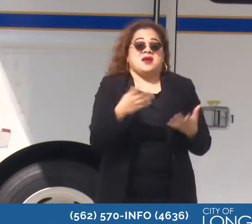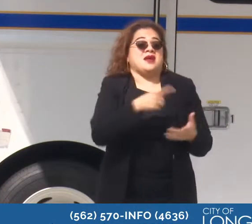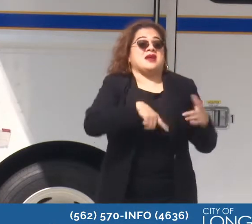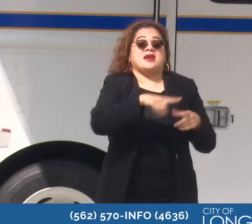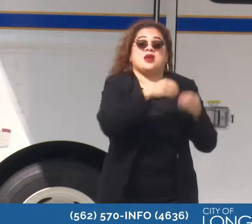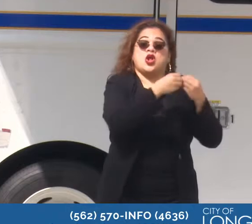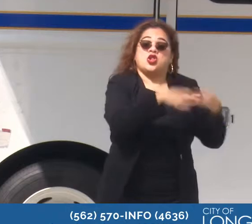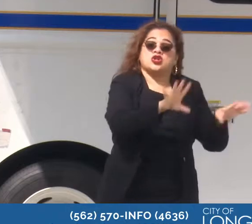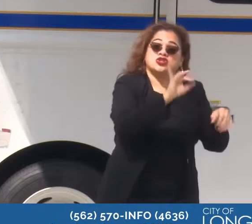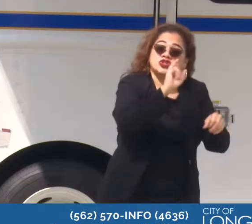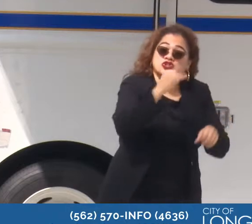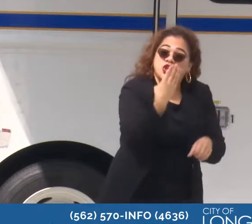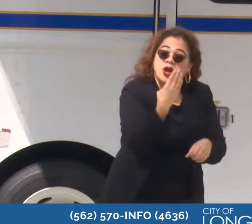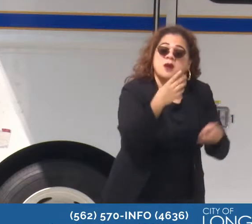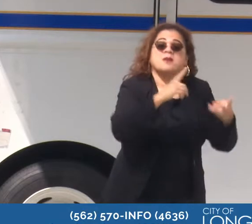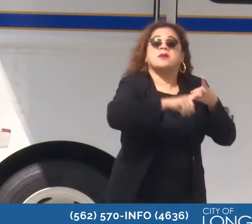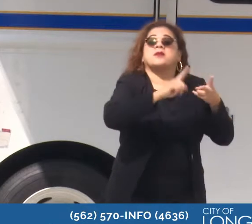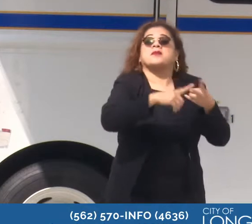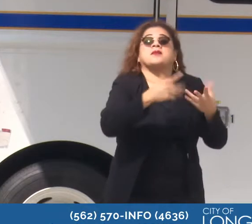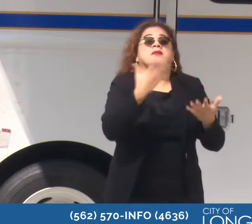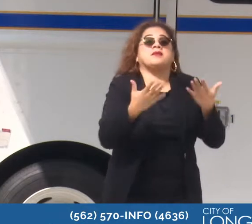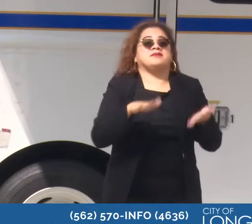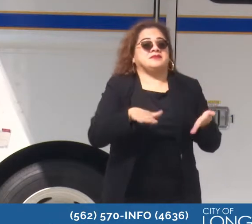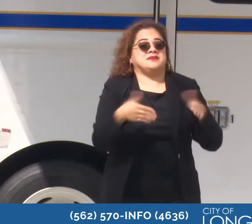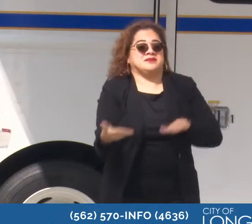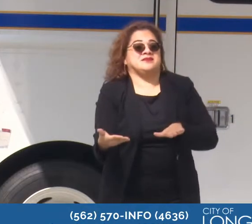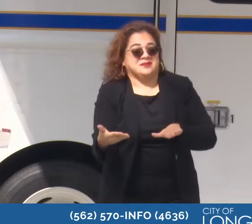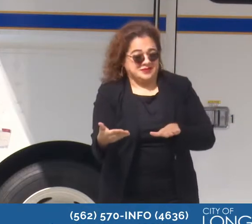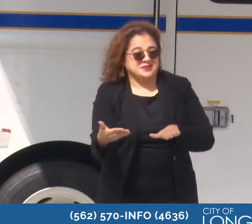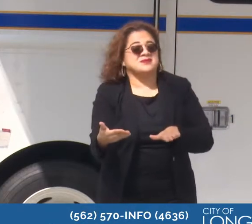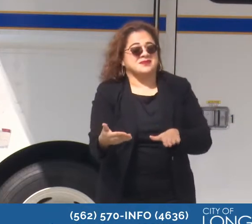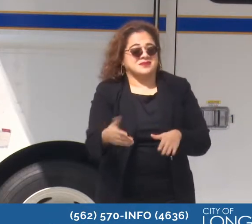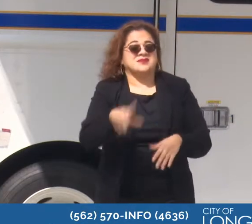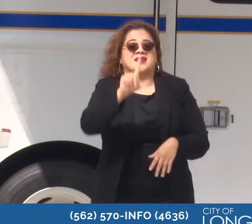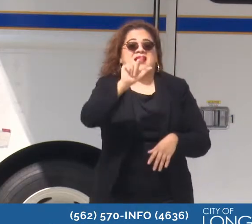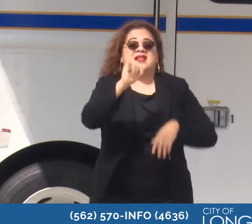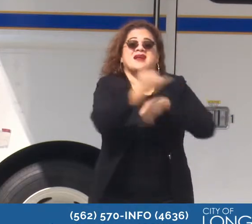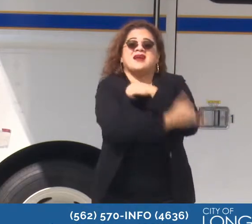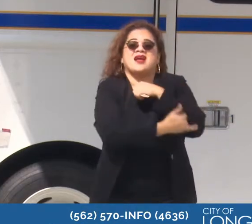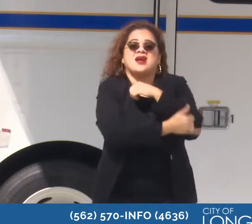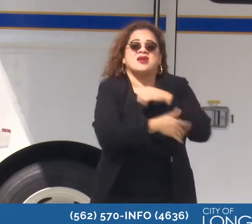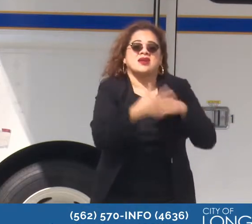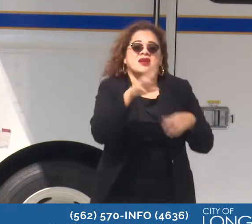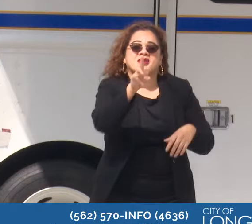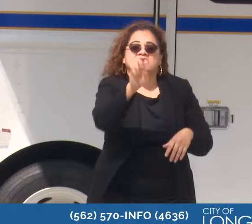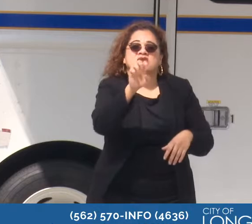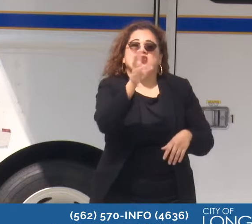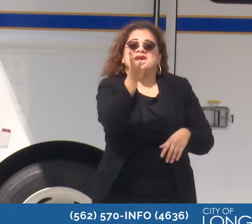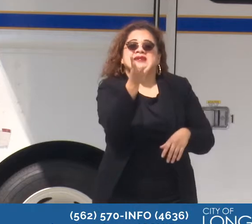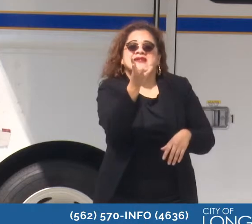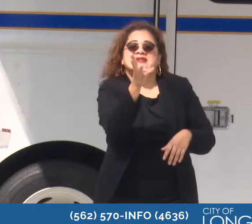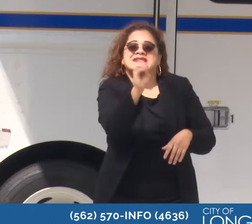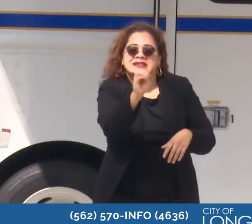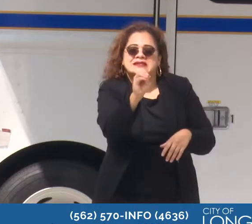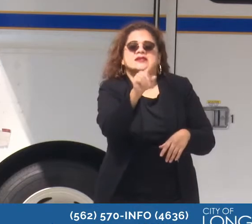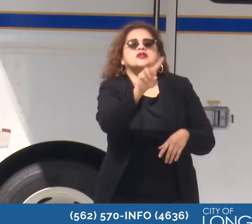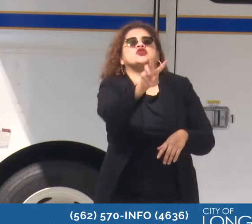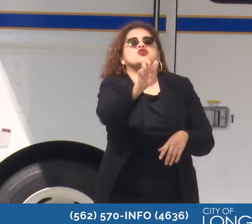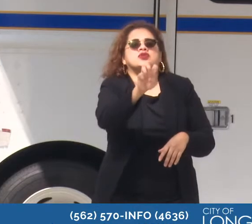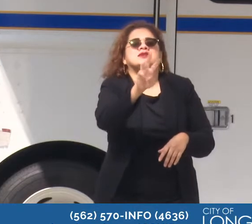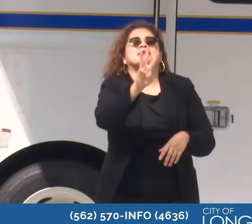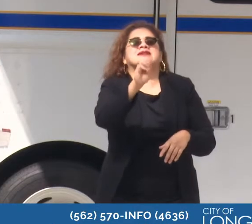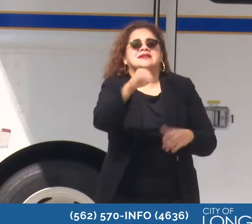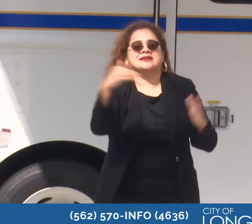el COVID-19. En el condado de Los Ángeles, nosotros tenemos aproximadamente 261,000 personas que